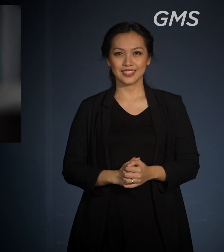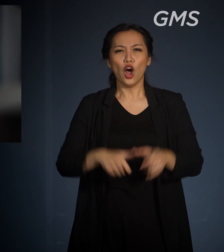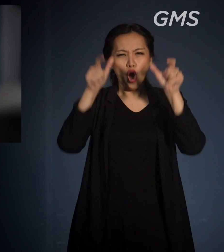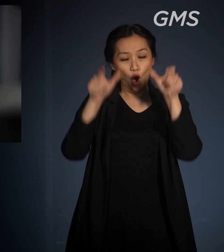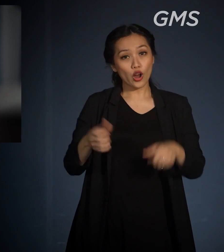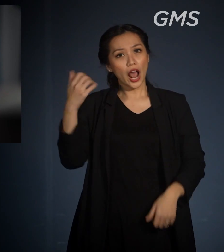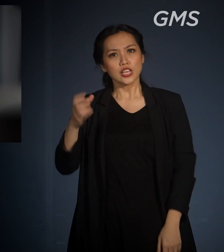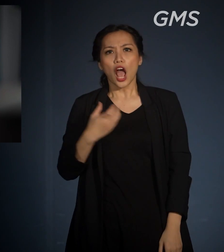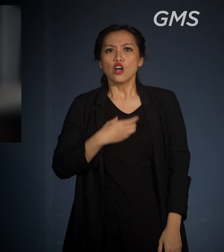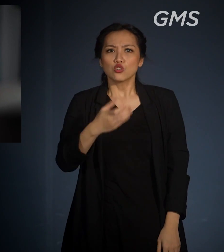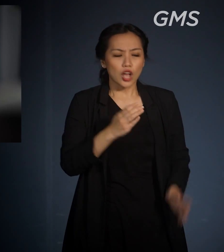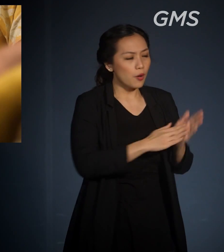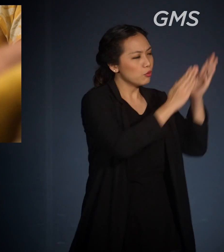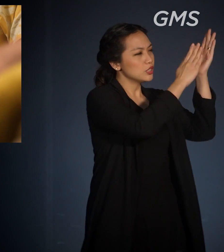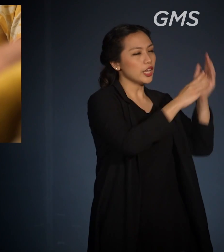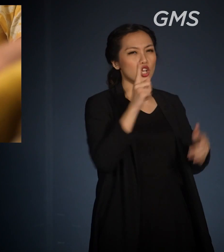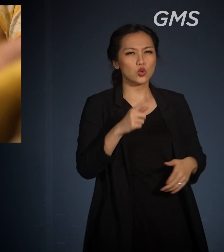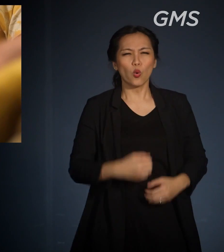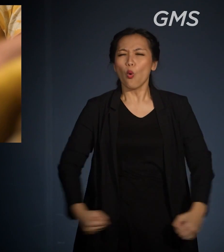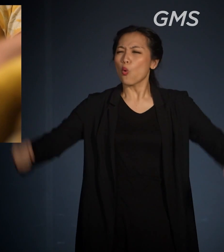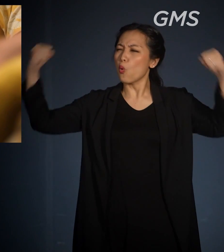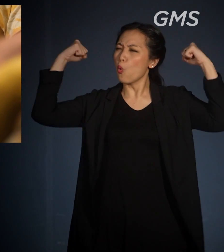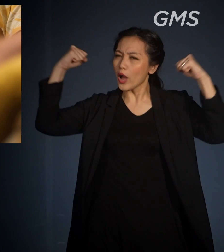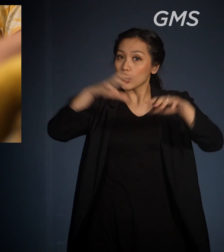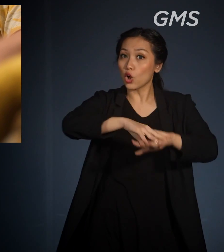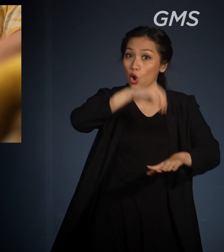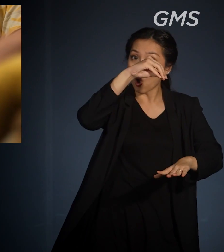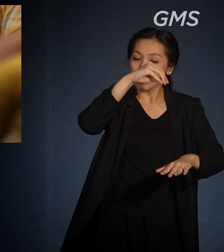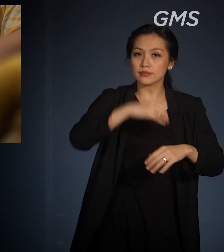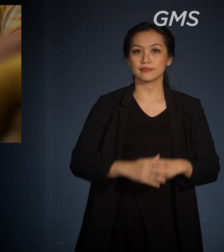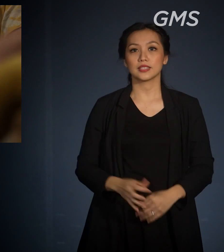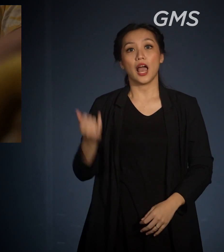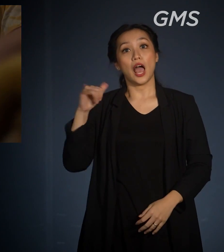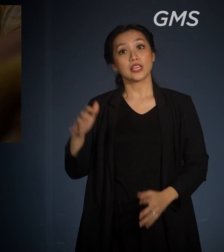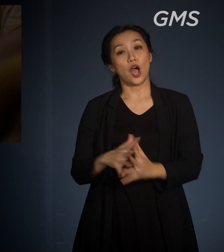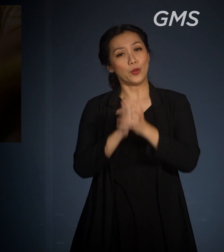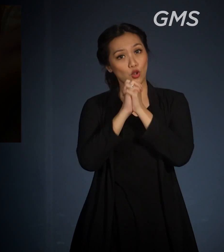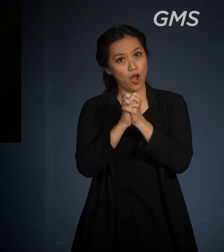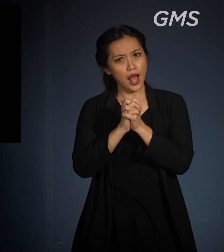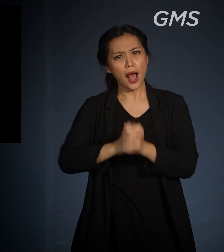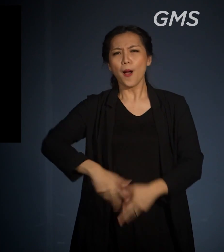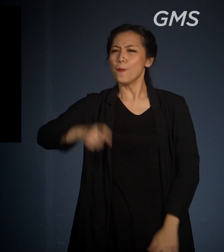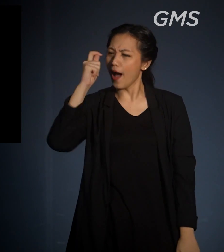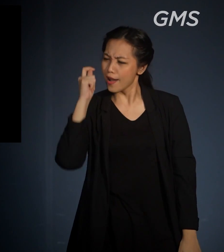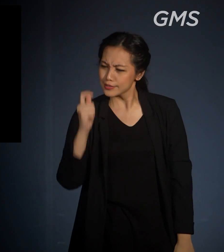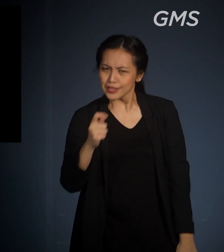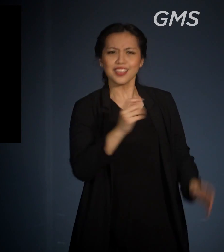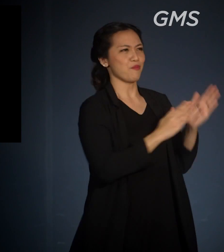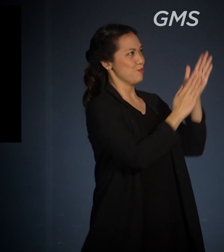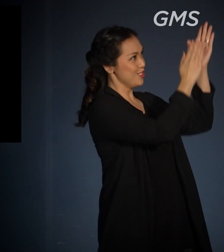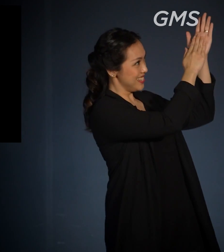Orang yang suka memuji akan kuat roh doanya. Orang yang berdoa pasti berakhir memuji.